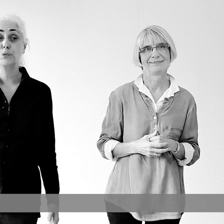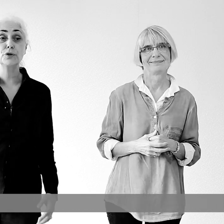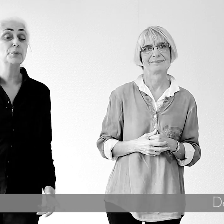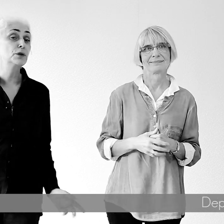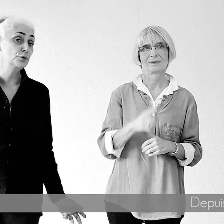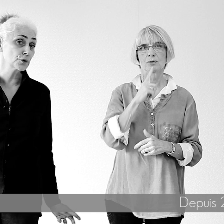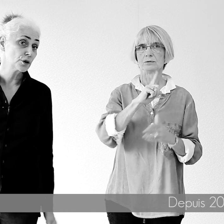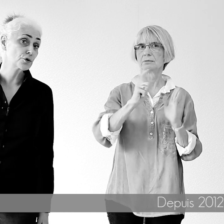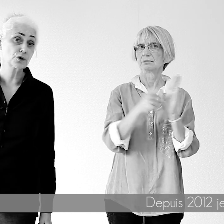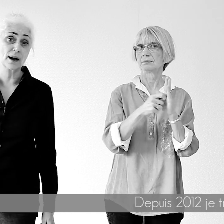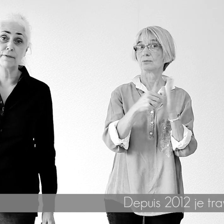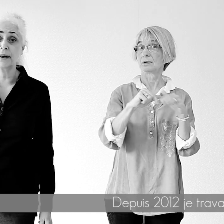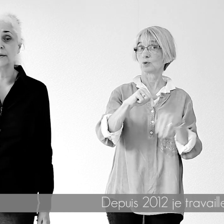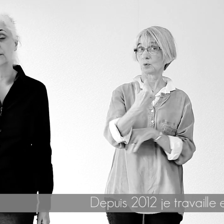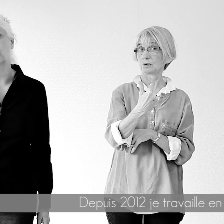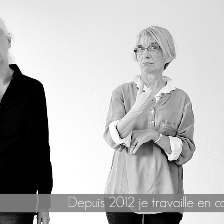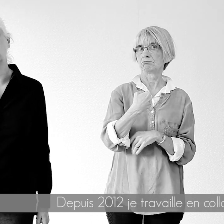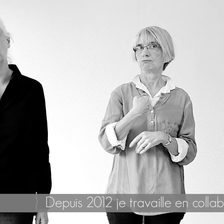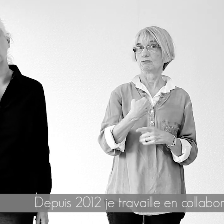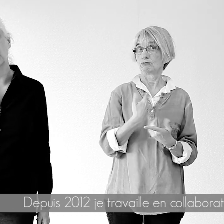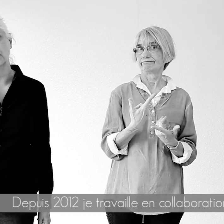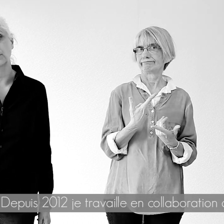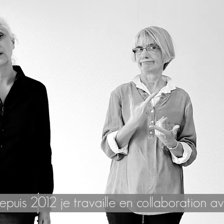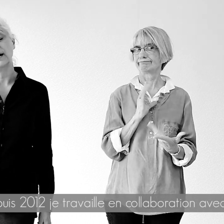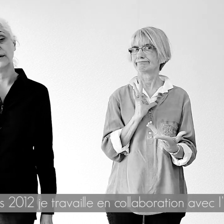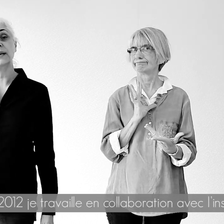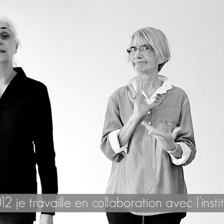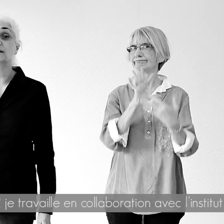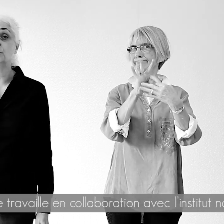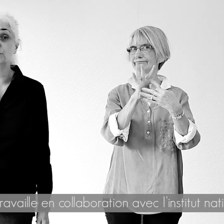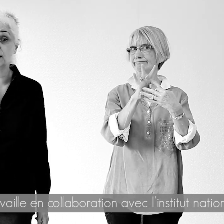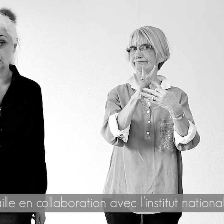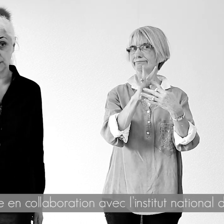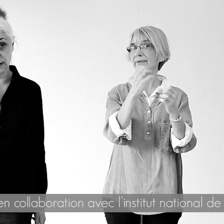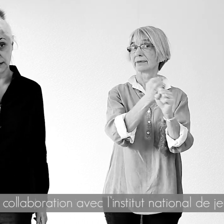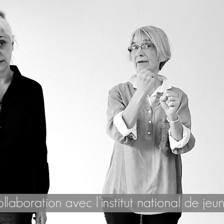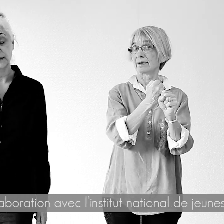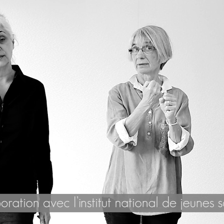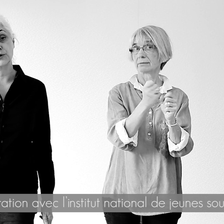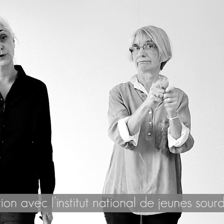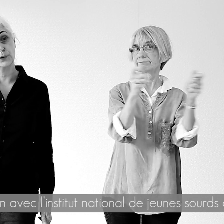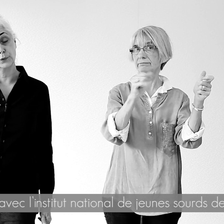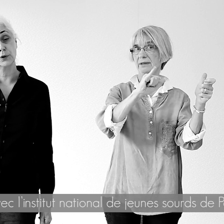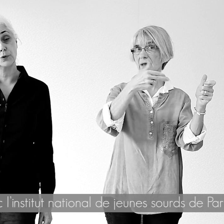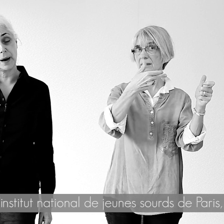Depuis 2012, je travaille en collaboration avec l'Institut national des jeunes sourds de